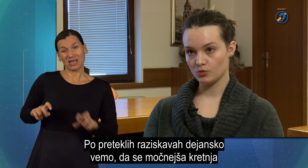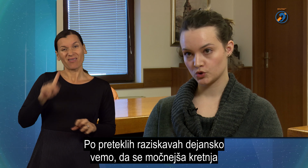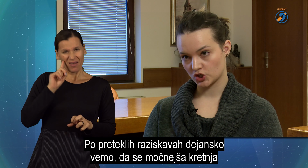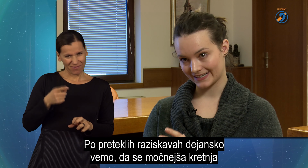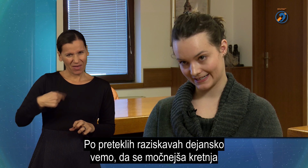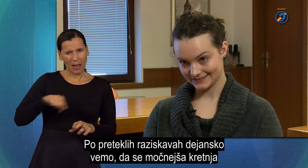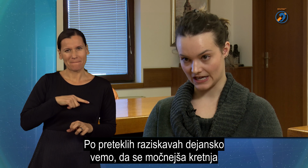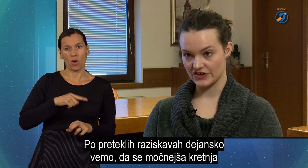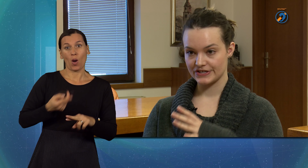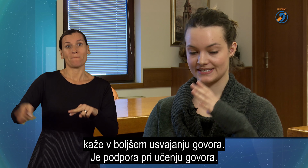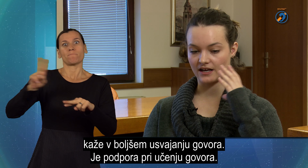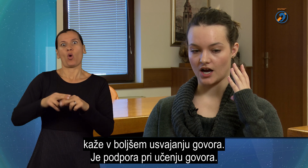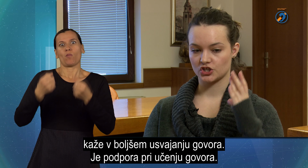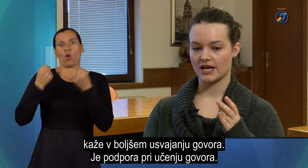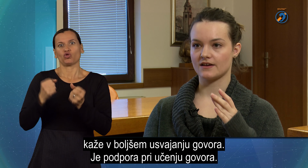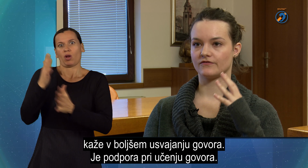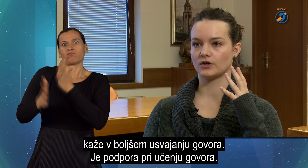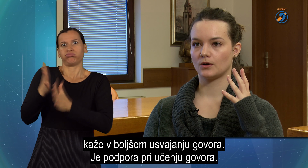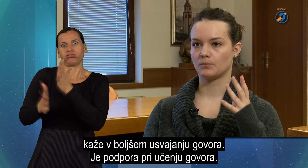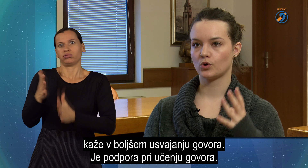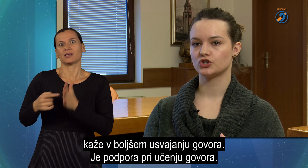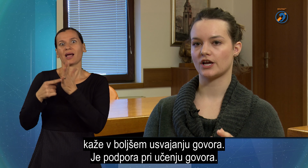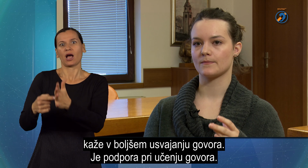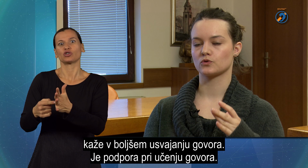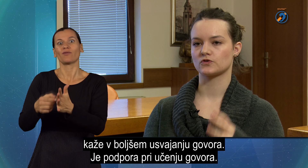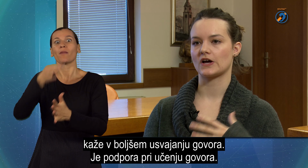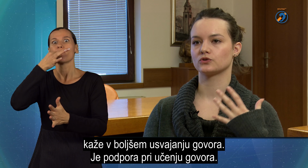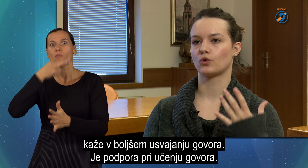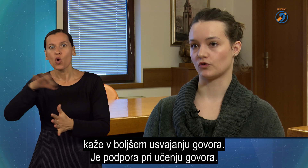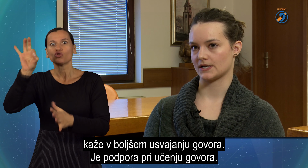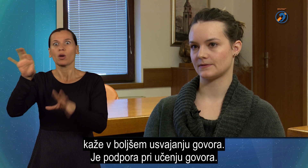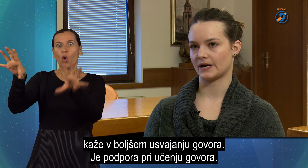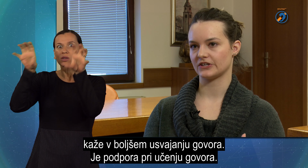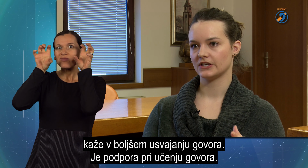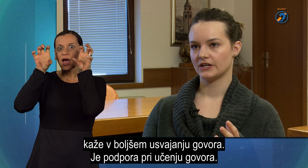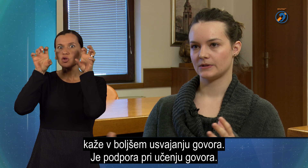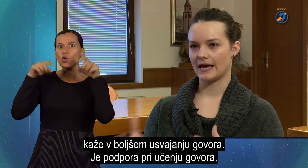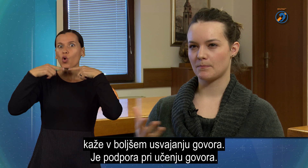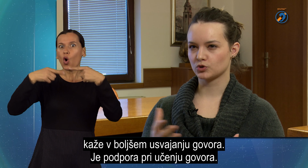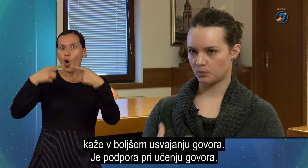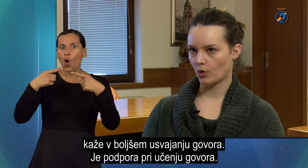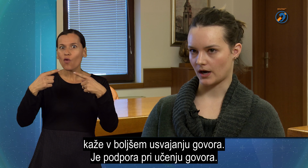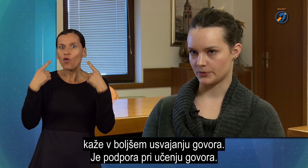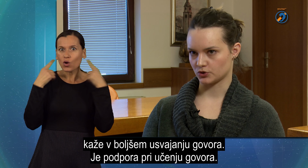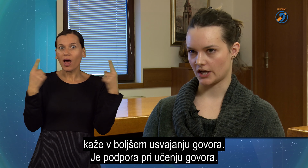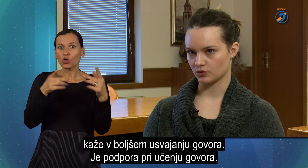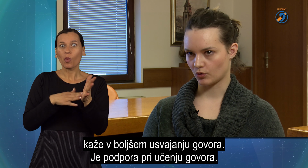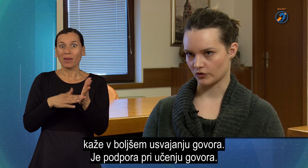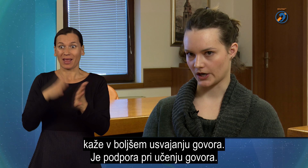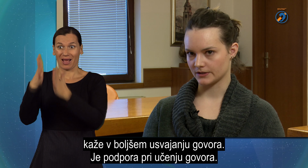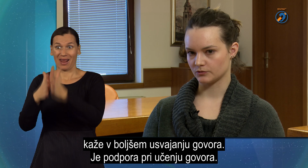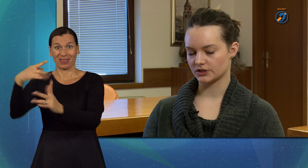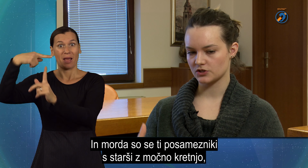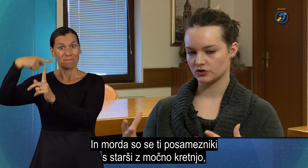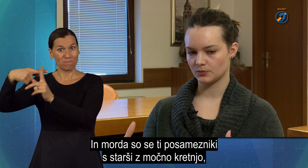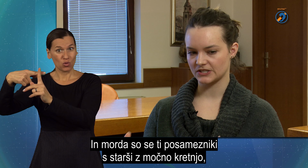da bolj močna kretnja se kaže v boljšem osvajanju govora. Se pravi, je podpora pri učenju